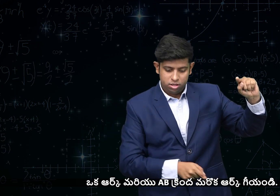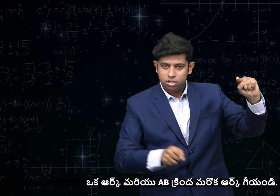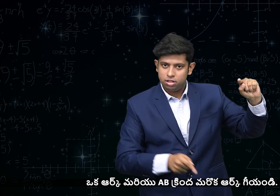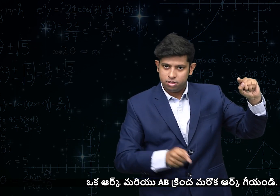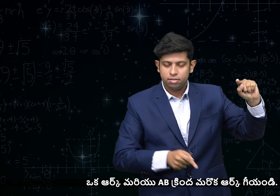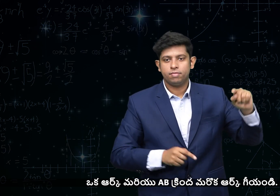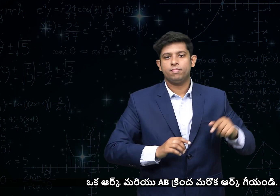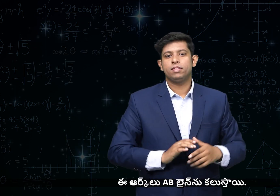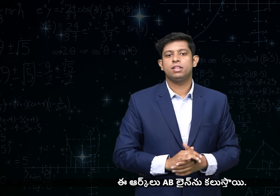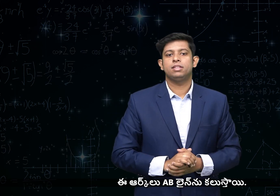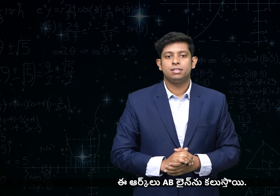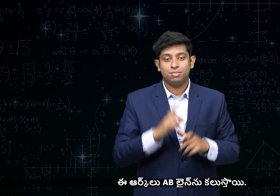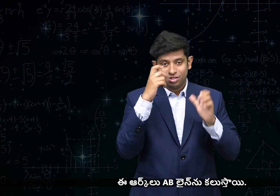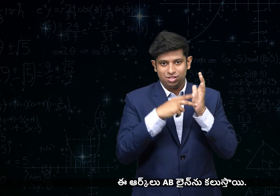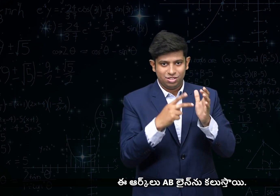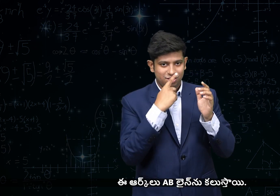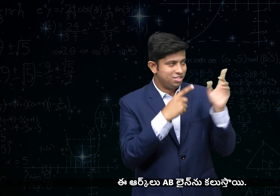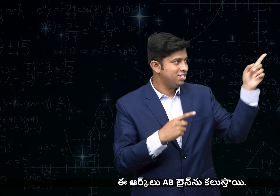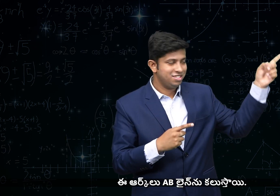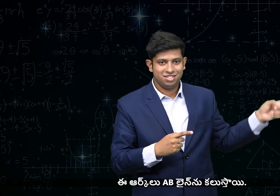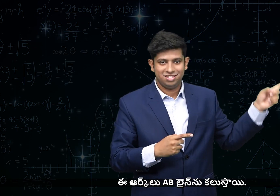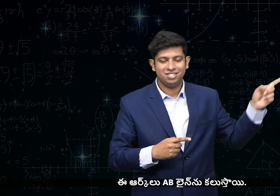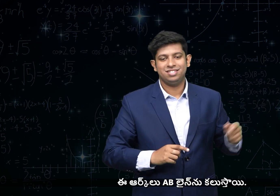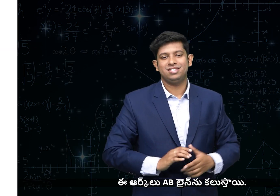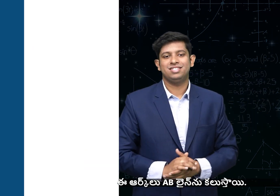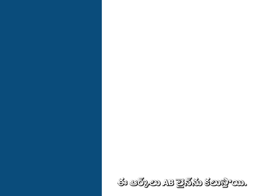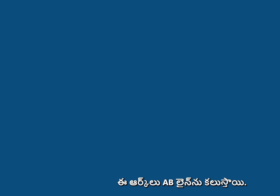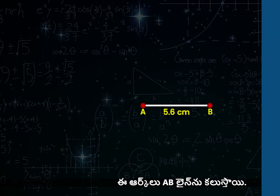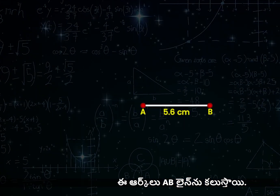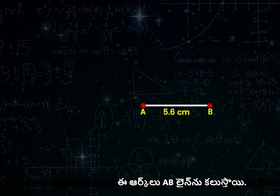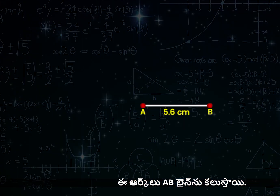ఆర్క్ గీయండి. ఈ ఆర్కులు ఏబి లైన్ ను కలుస్తాయి.